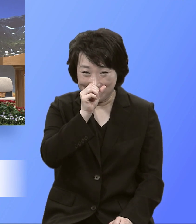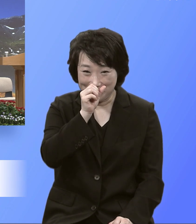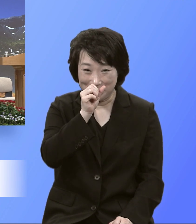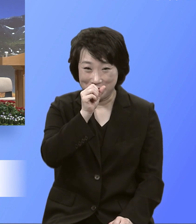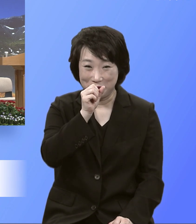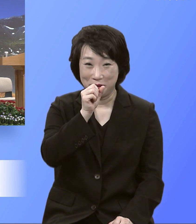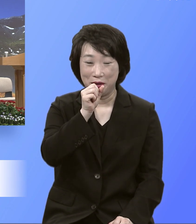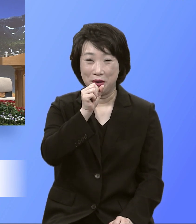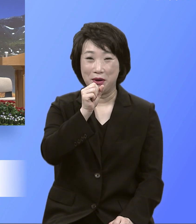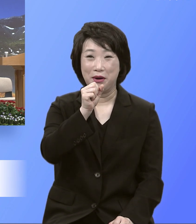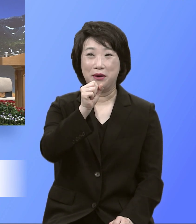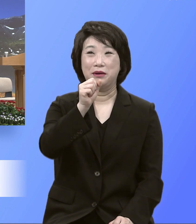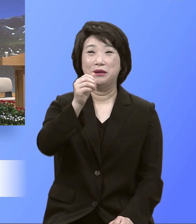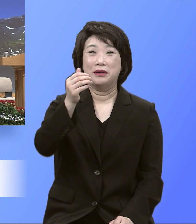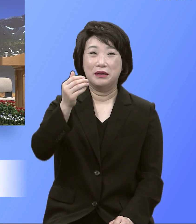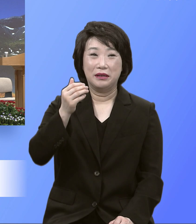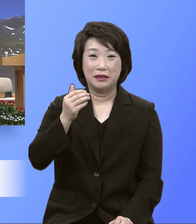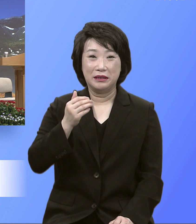참